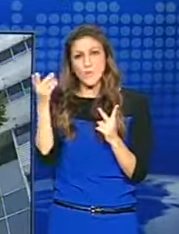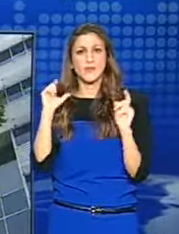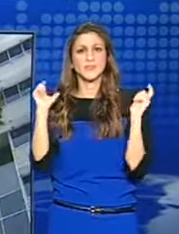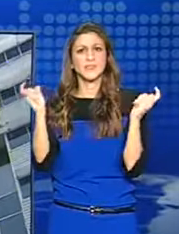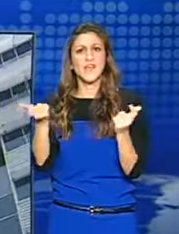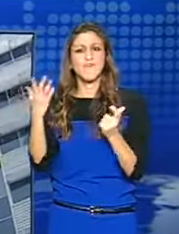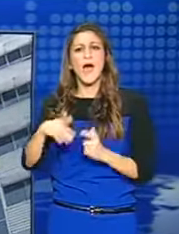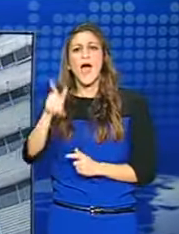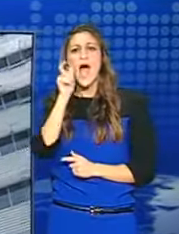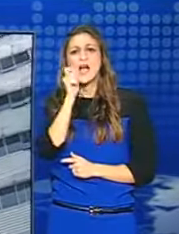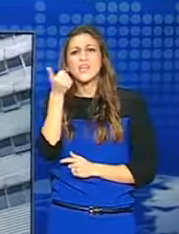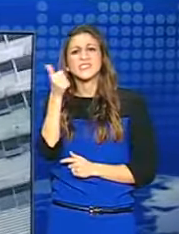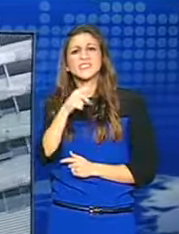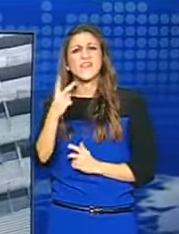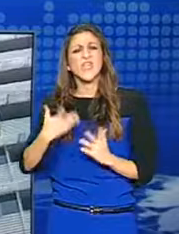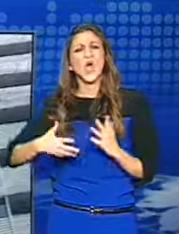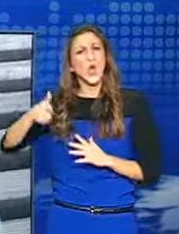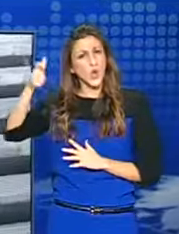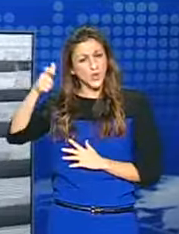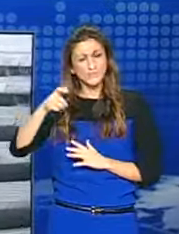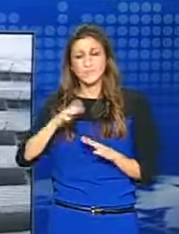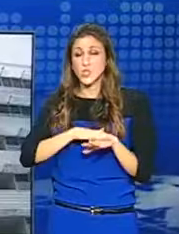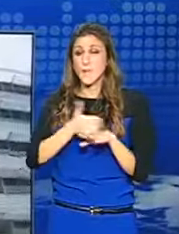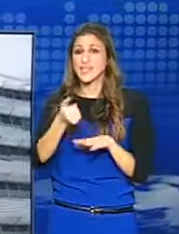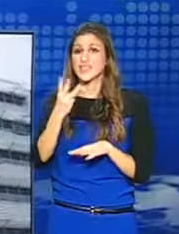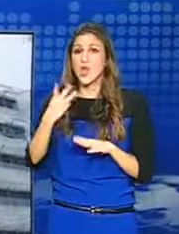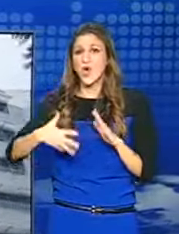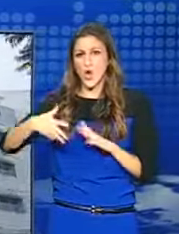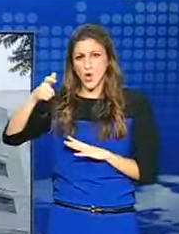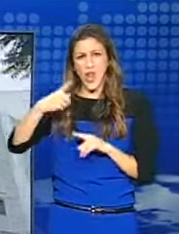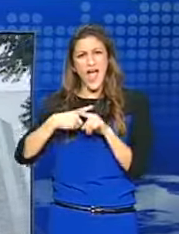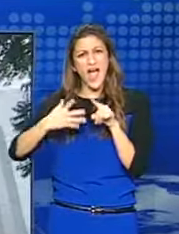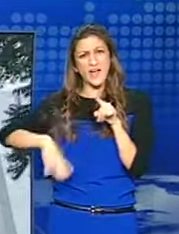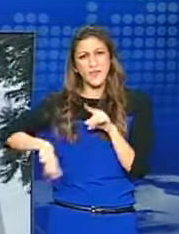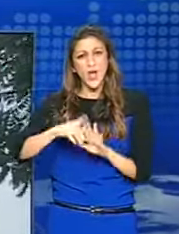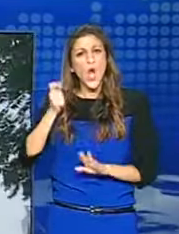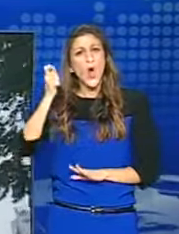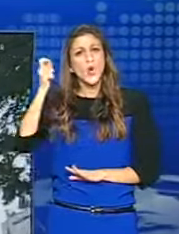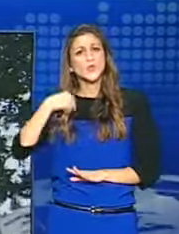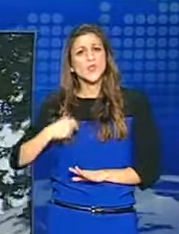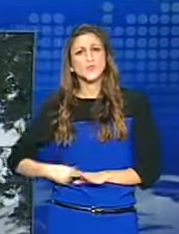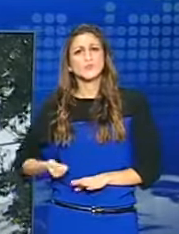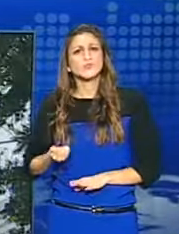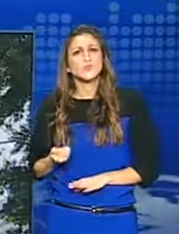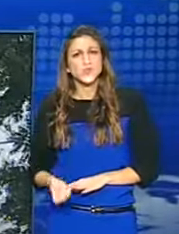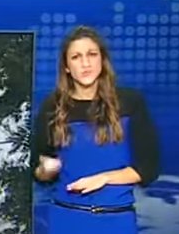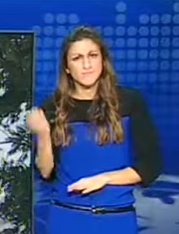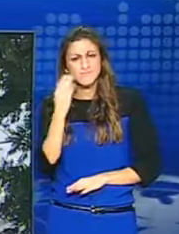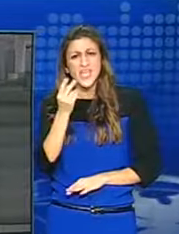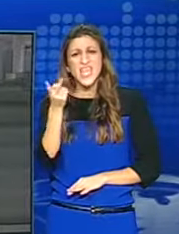εντόπισαν και συνέλαβαν στο χαϊδάρι 63χρονο για τη μη καταβολή ατομικών χρεών προς το δημόσιο το αστρονομικό ποσό ανέρχεται σε